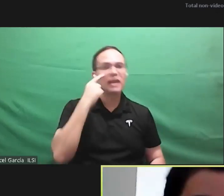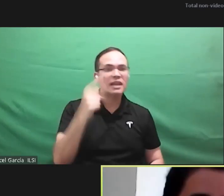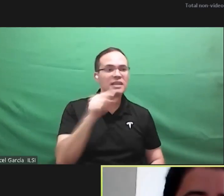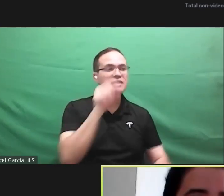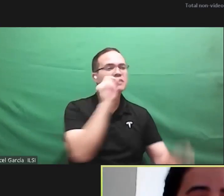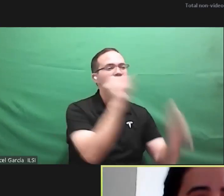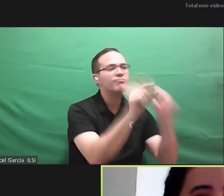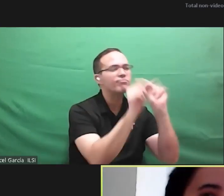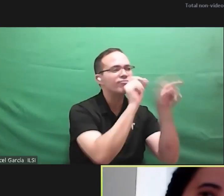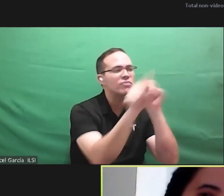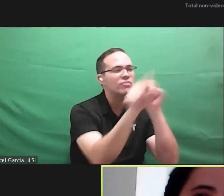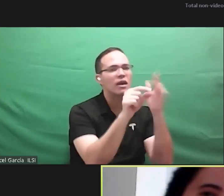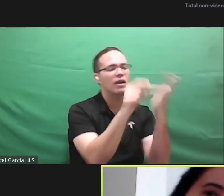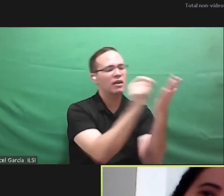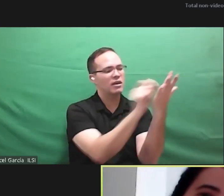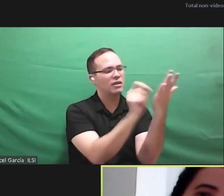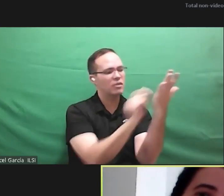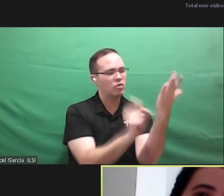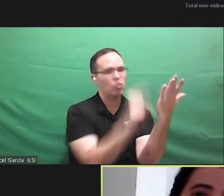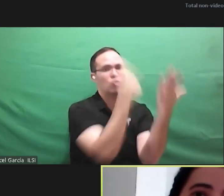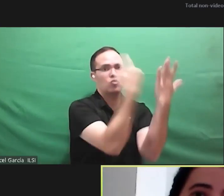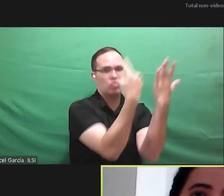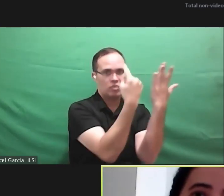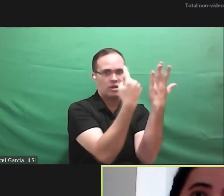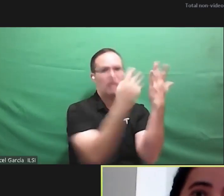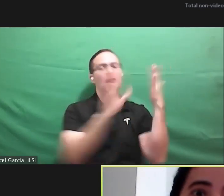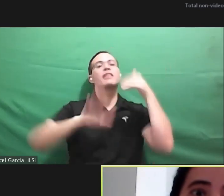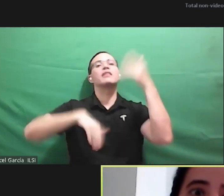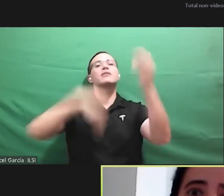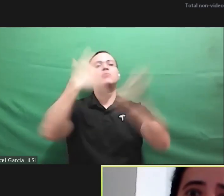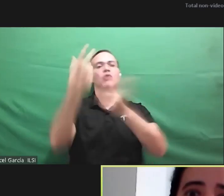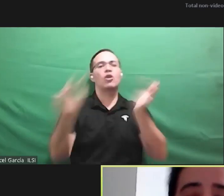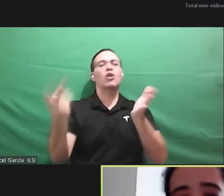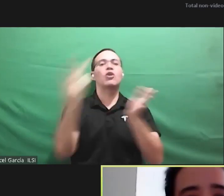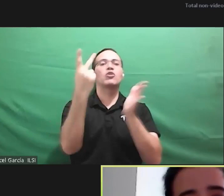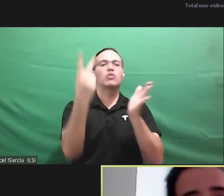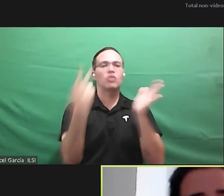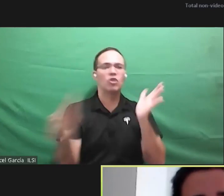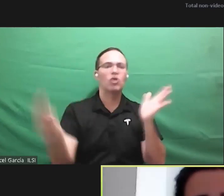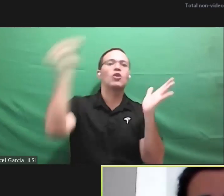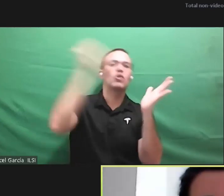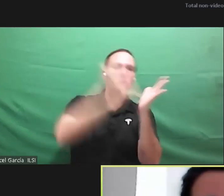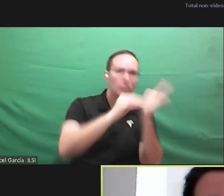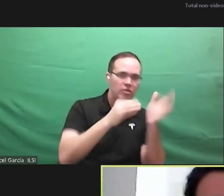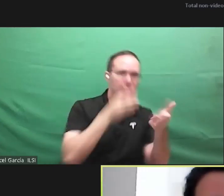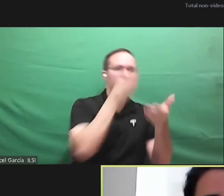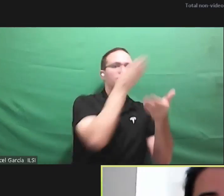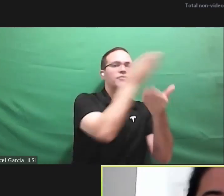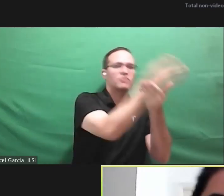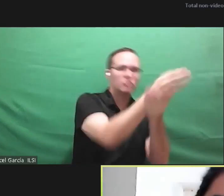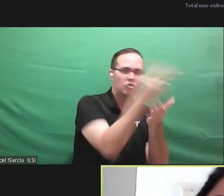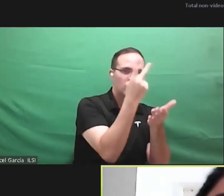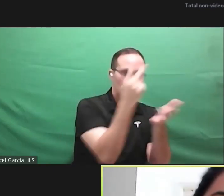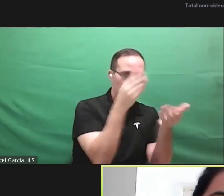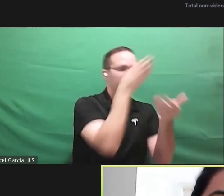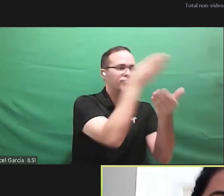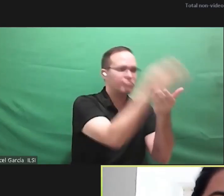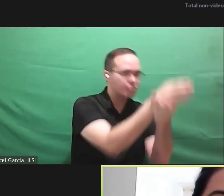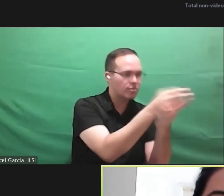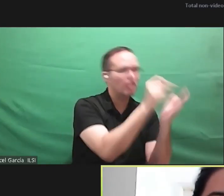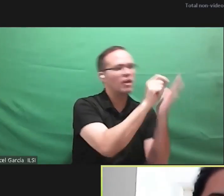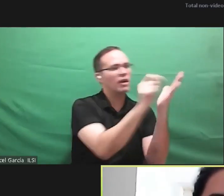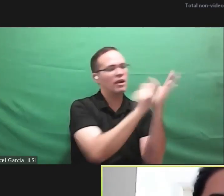encuesta posterior y registros administrativos, porque el censo no puede como ofrecer todas las informaciones que